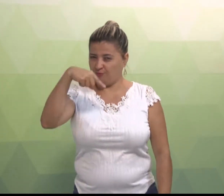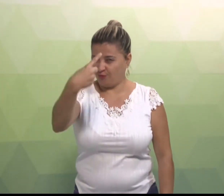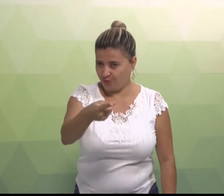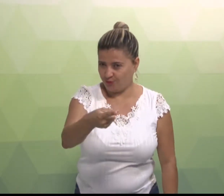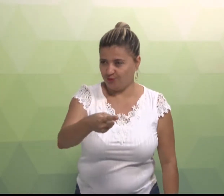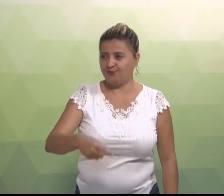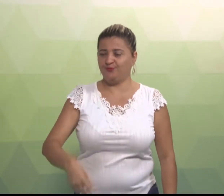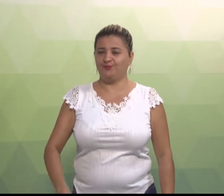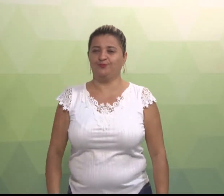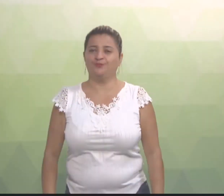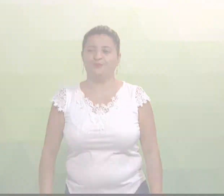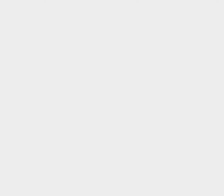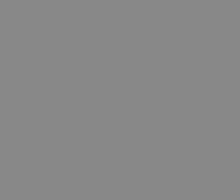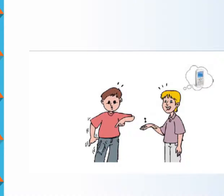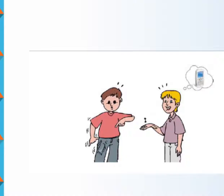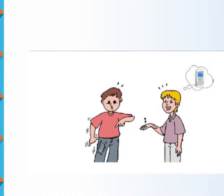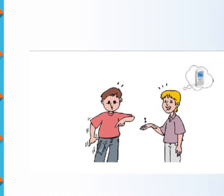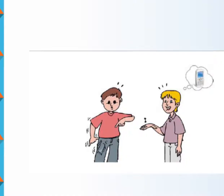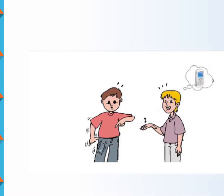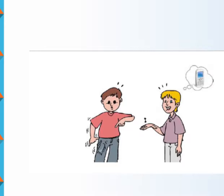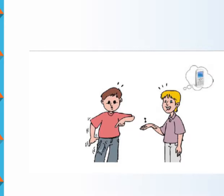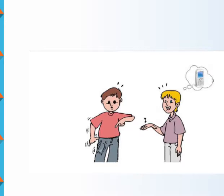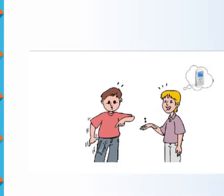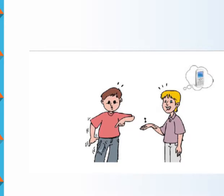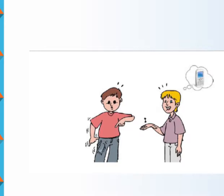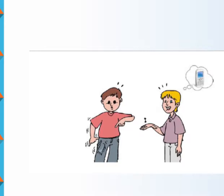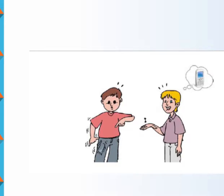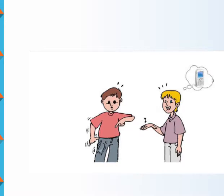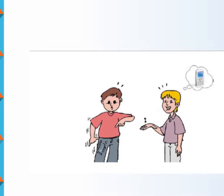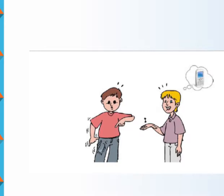Verifica um outro modelo, outro exemplo.